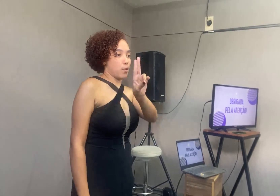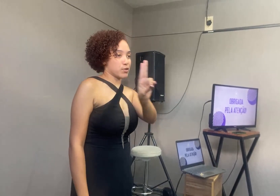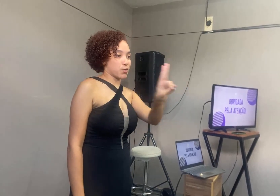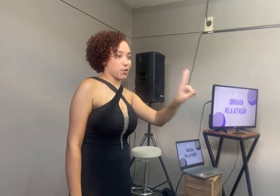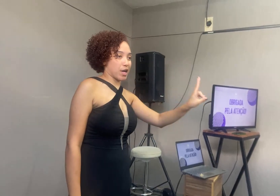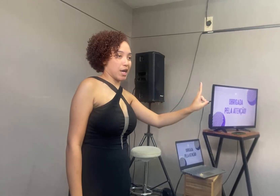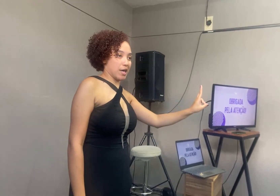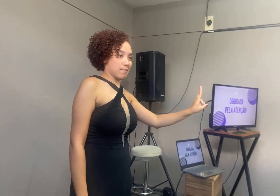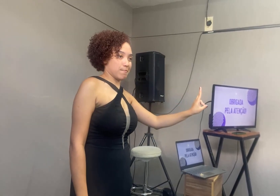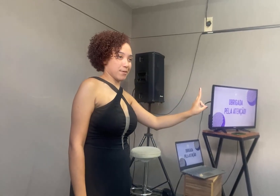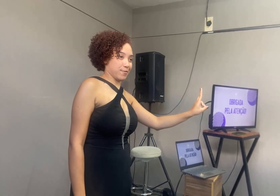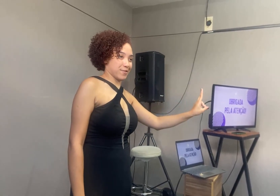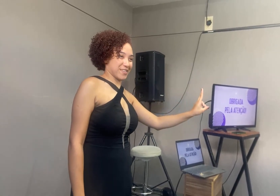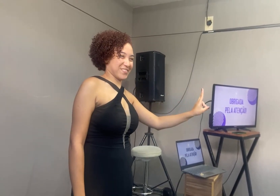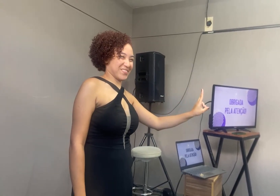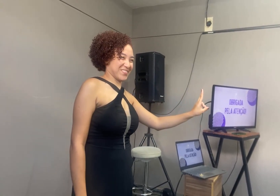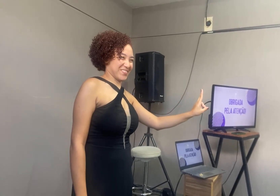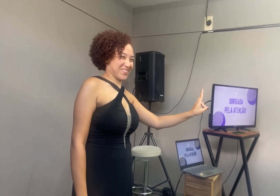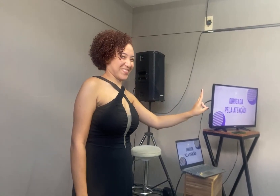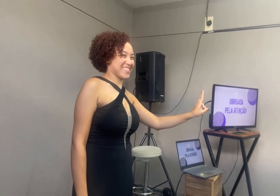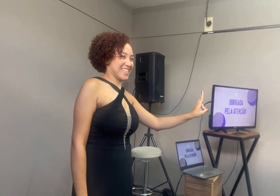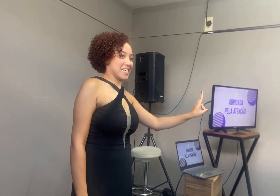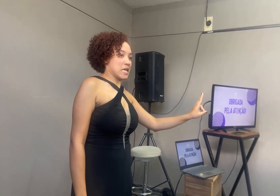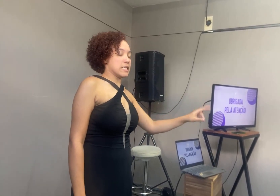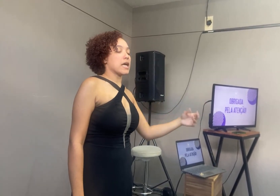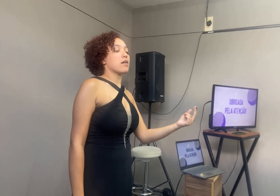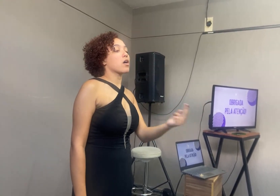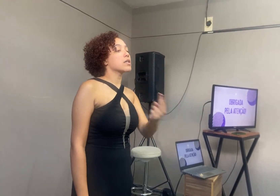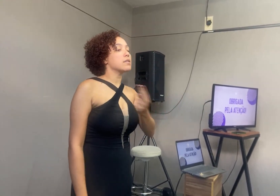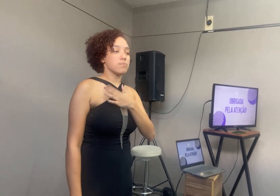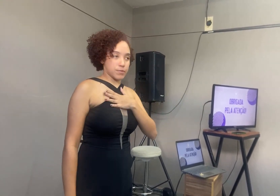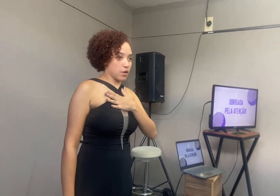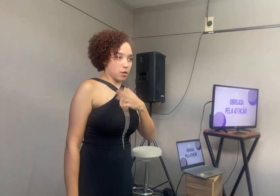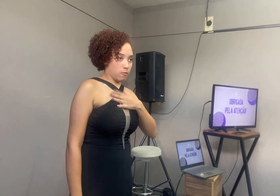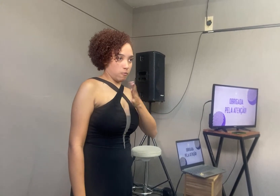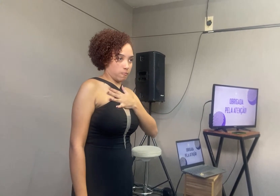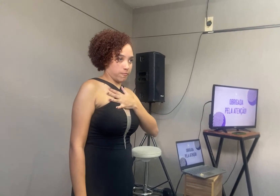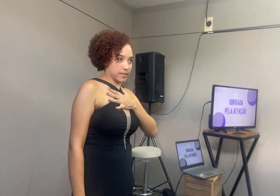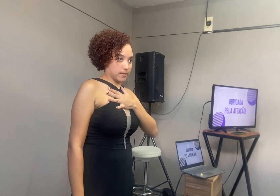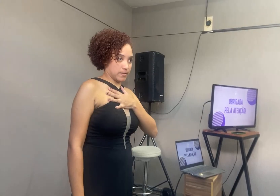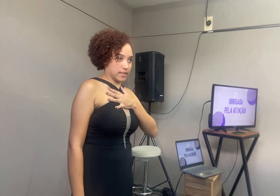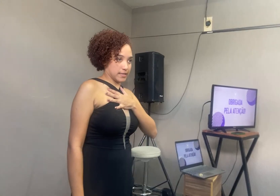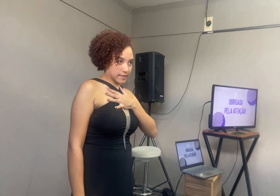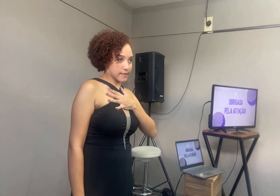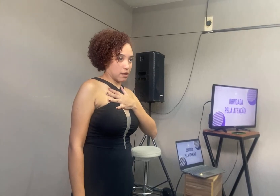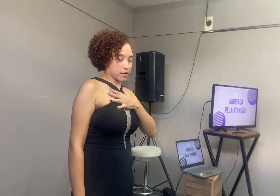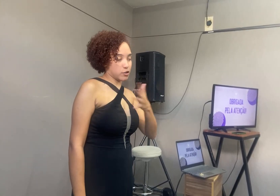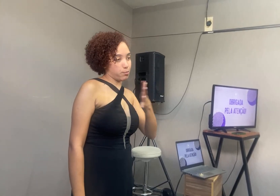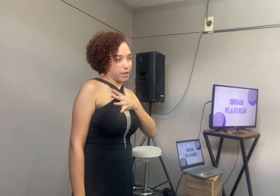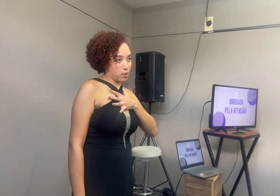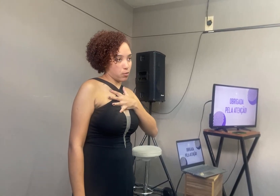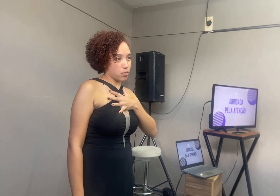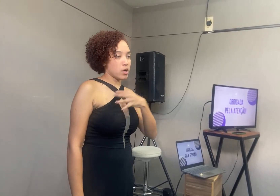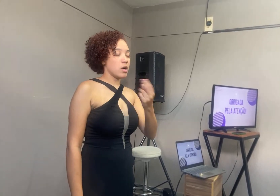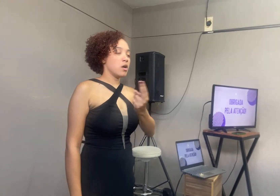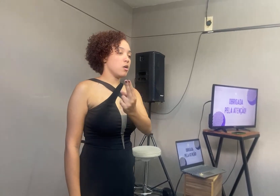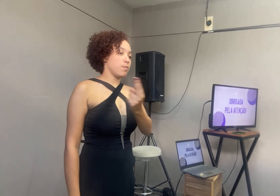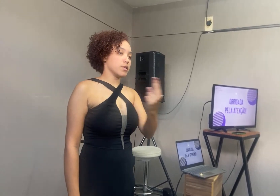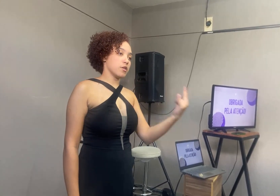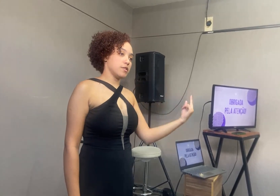posso colocar na foto. Certo? Agora, se eu não fazer esse sinal aqui do meu, eu posso só